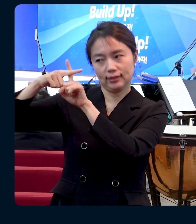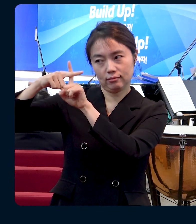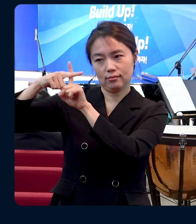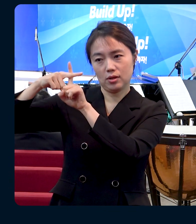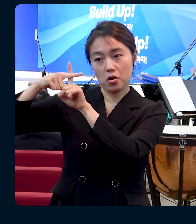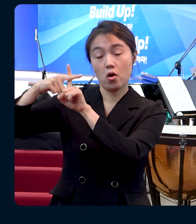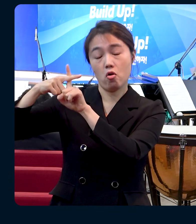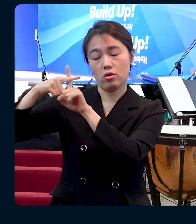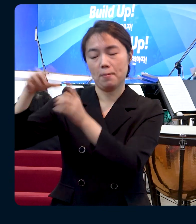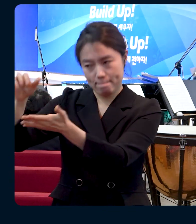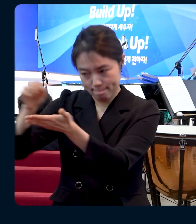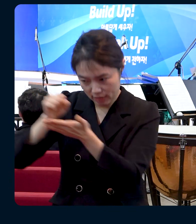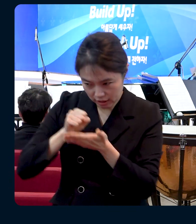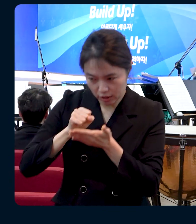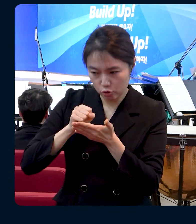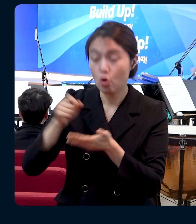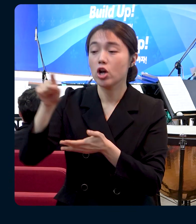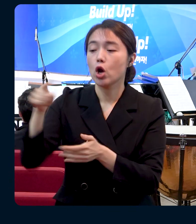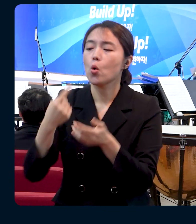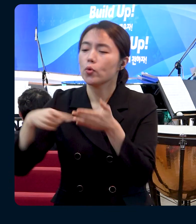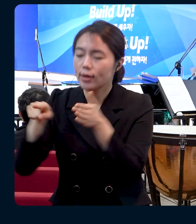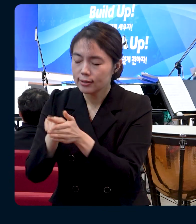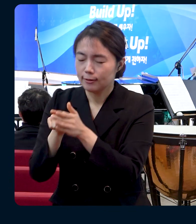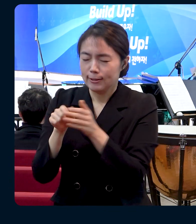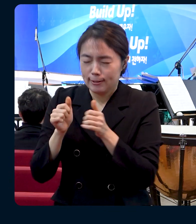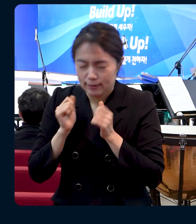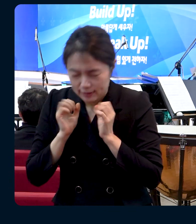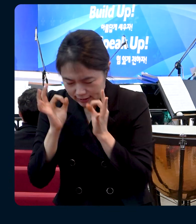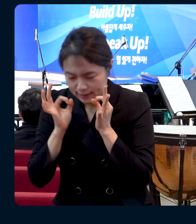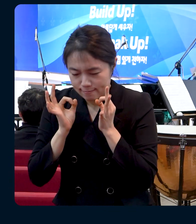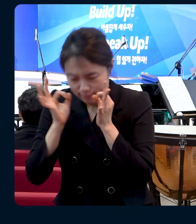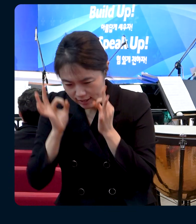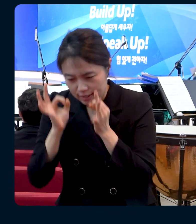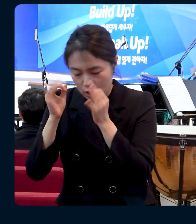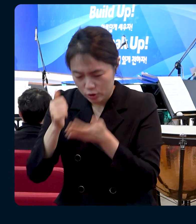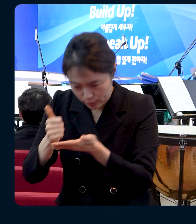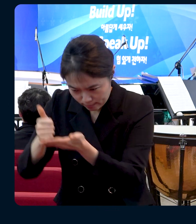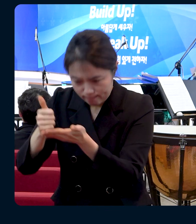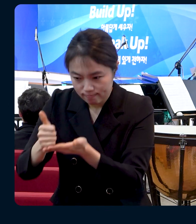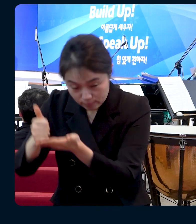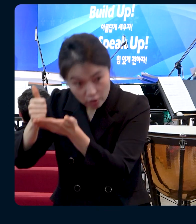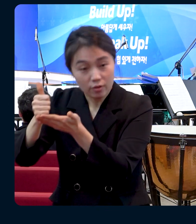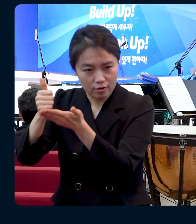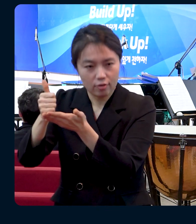받아들이면서 그를 최선을 다해서 열심히 섬긴 거예요.